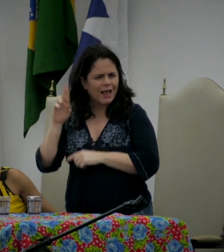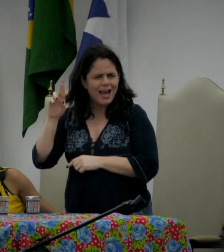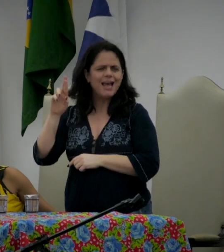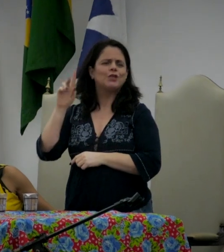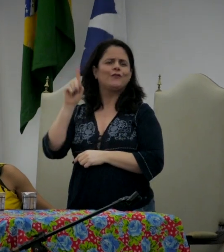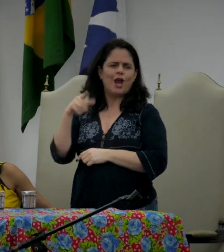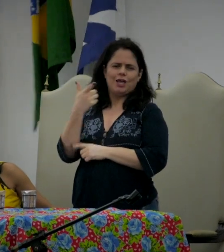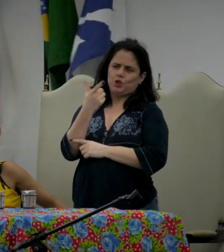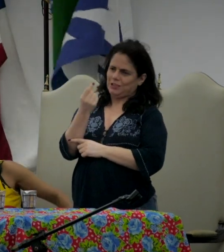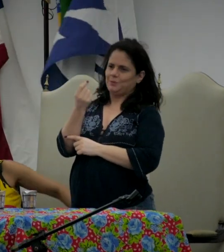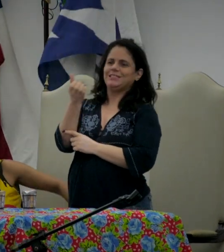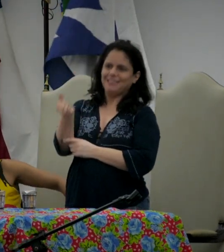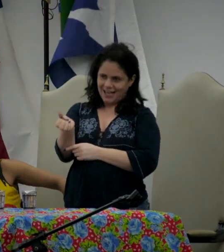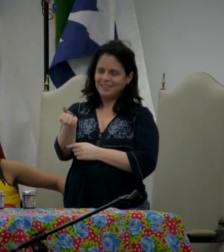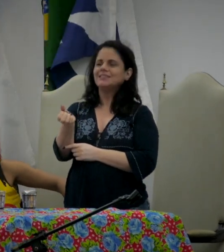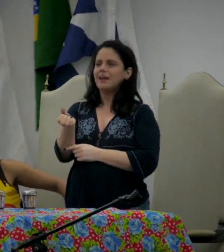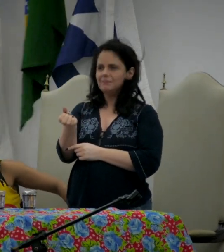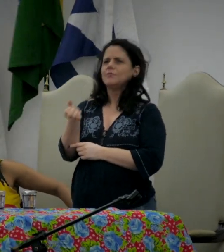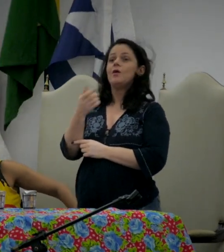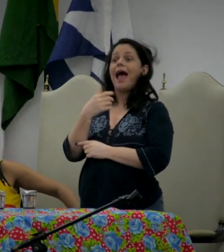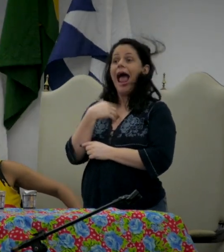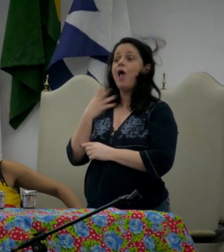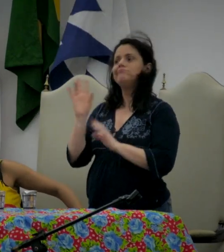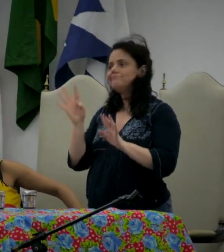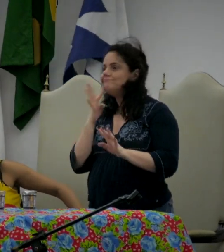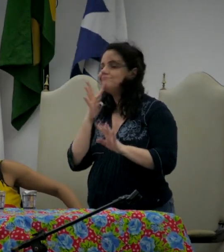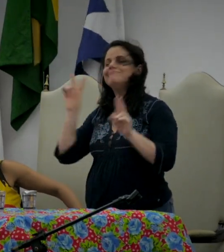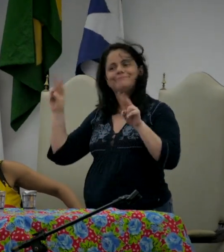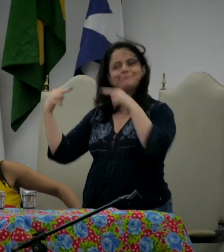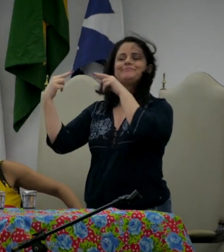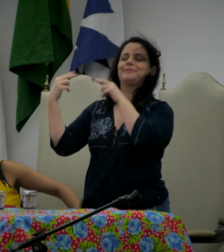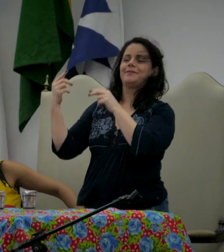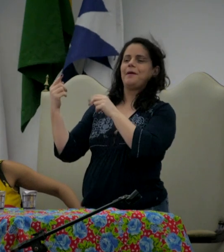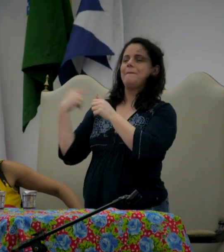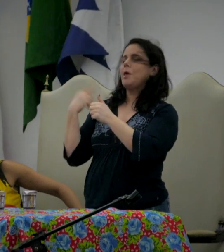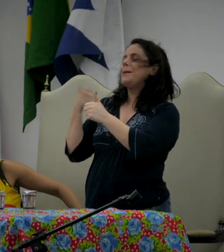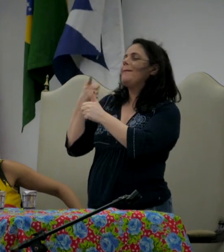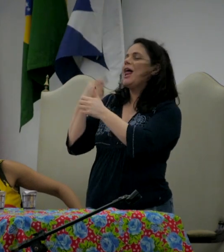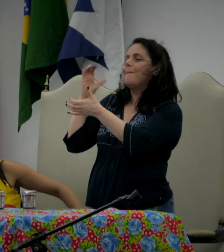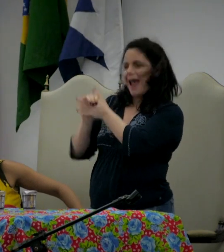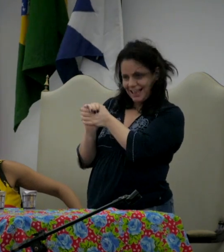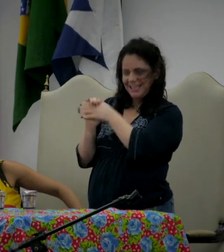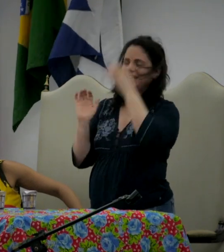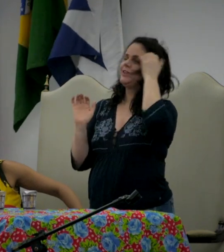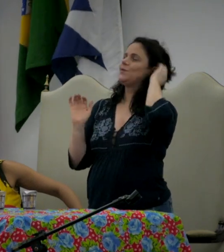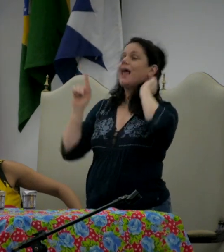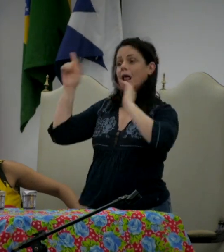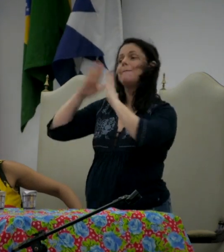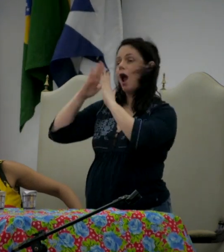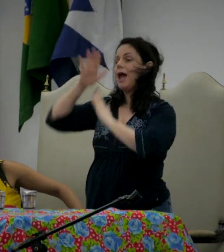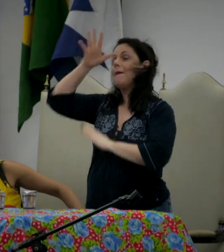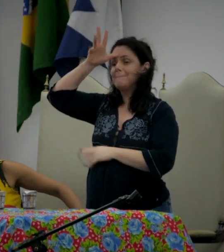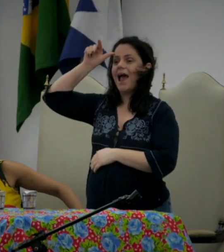eu comecei a estudar o doutorado em 2006, comecei a fazer o doutorado em 2006. E aí, o meu